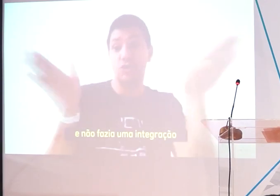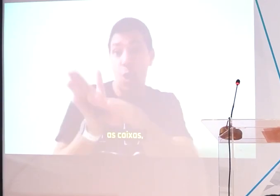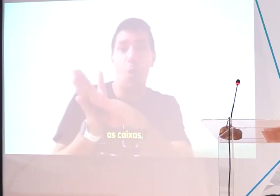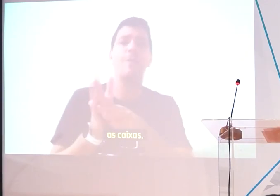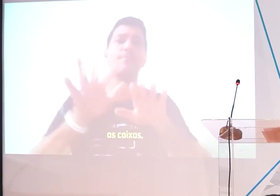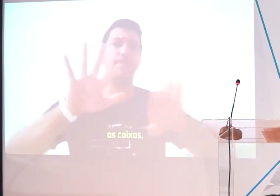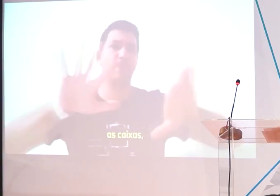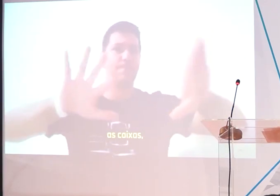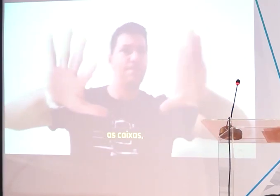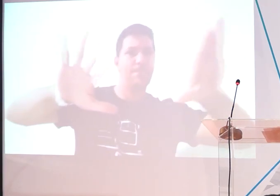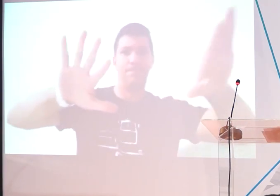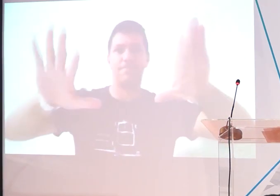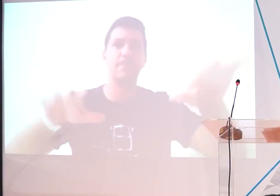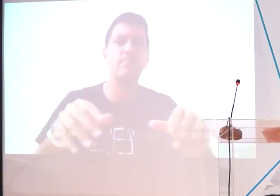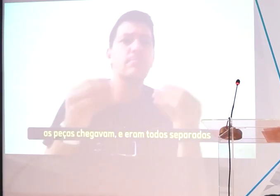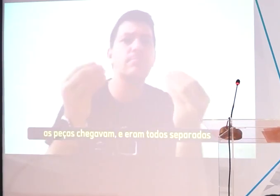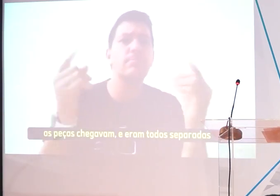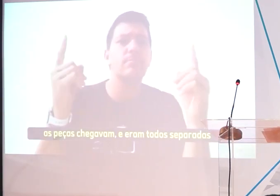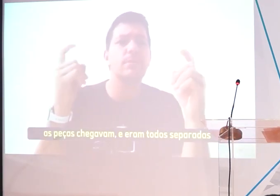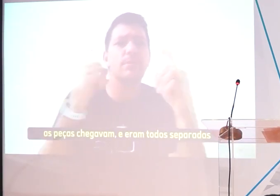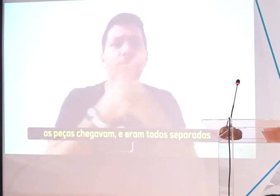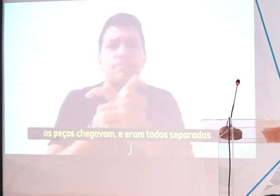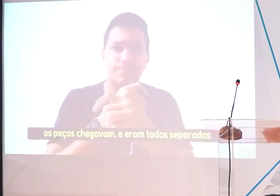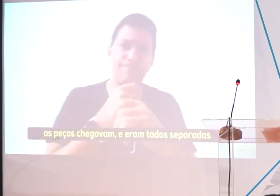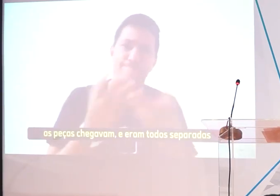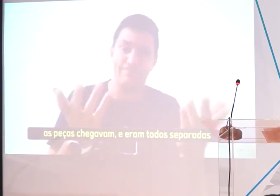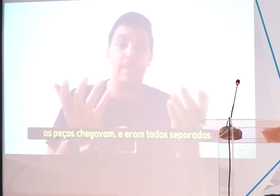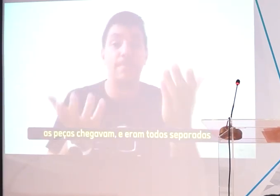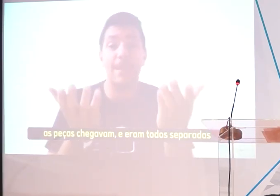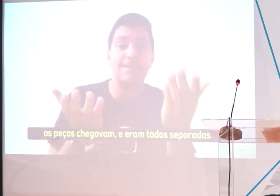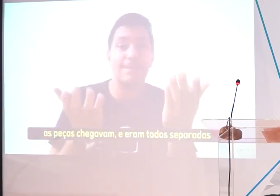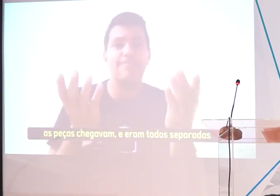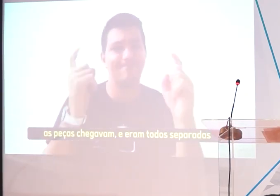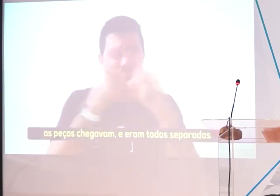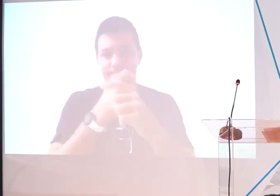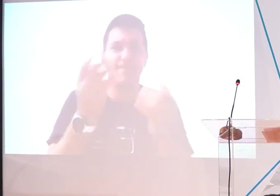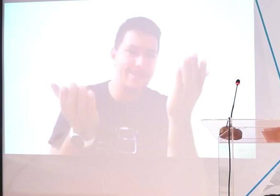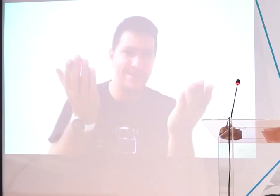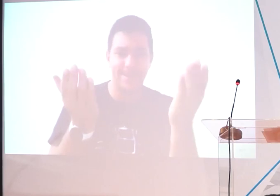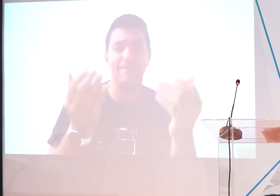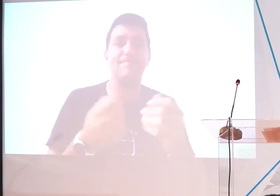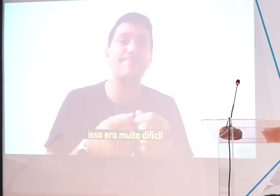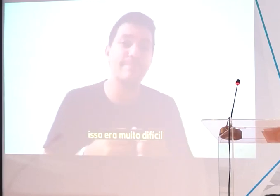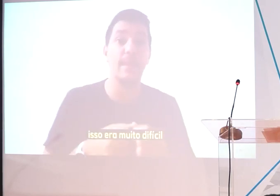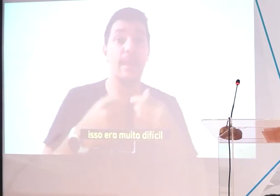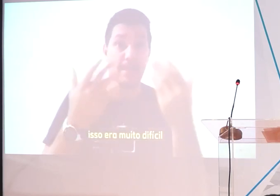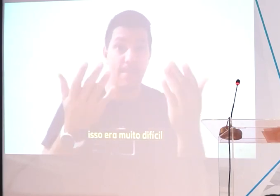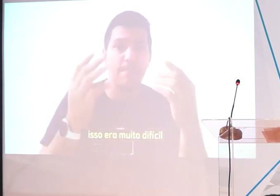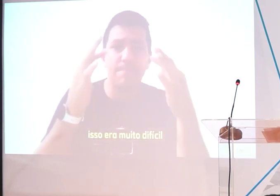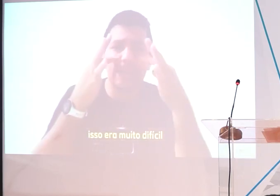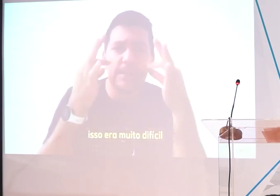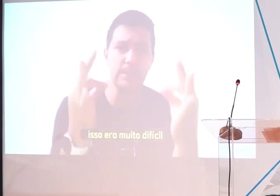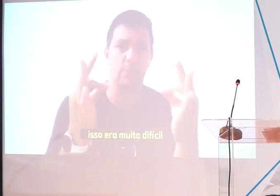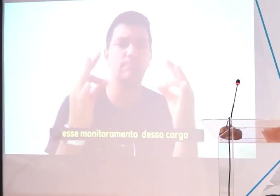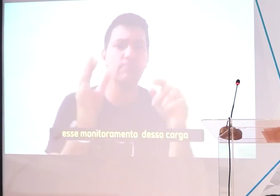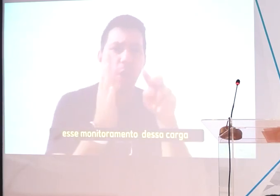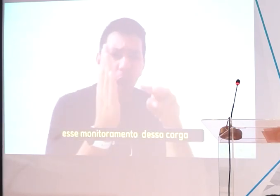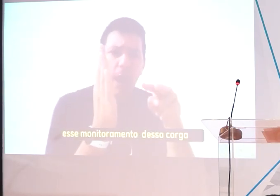Então, as caixas chegavam e as peças chegavam todas separadas. era difícil, muito difícil, esse